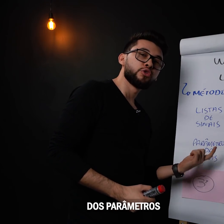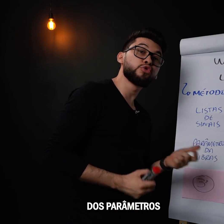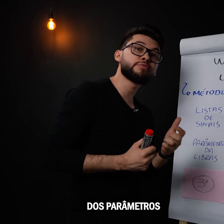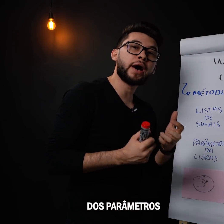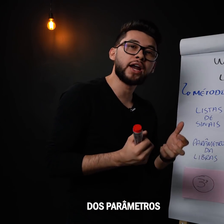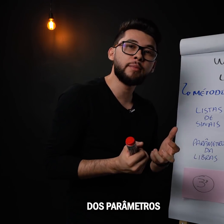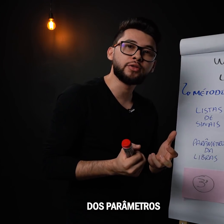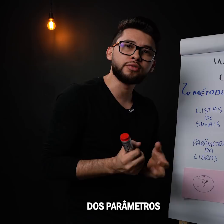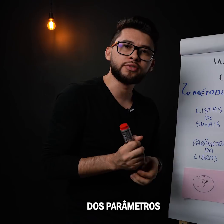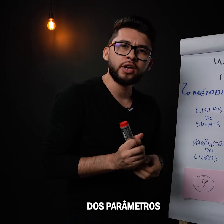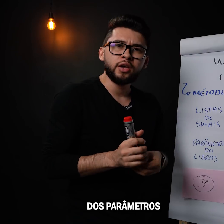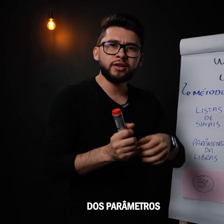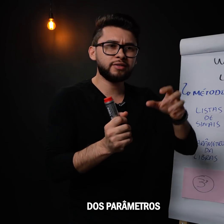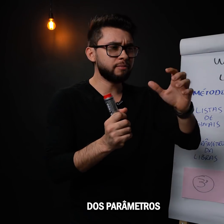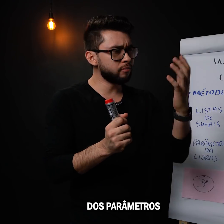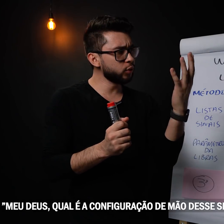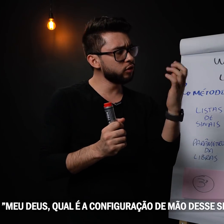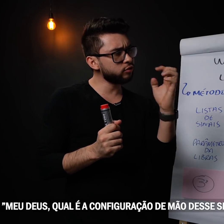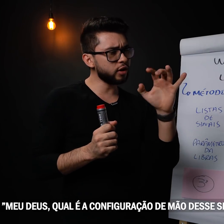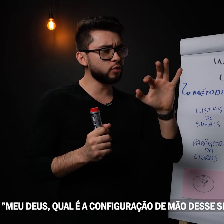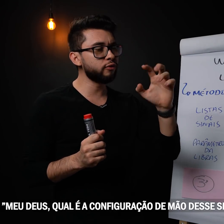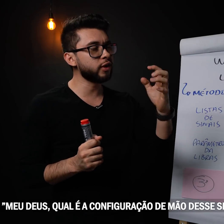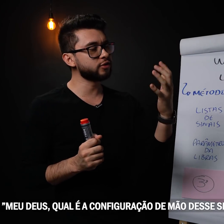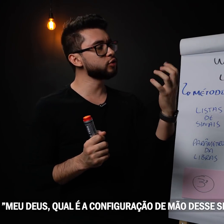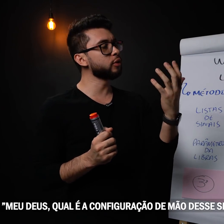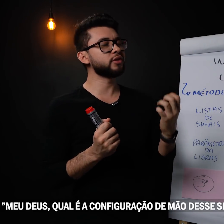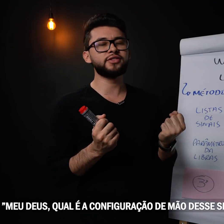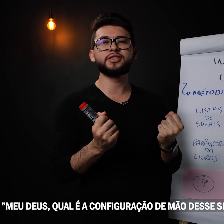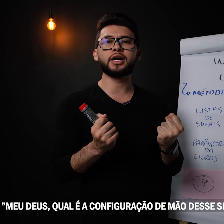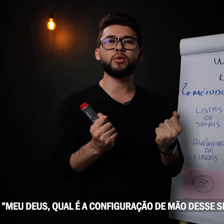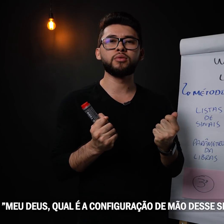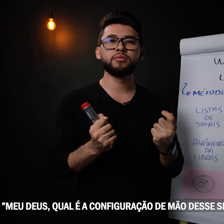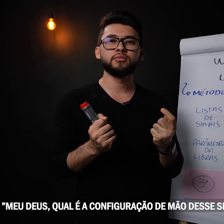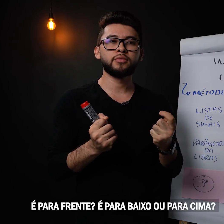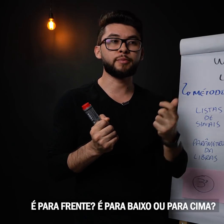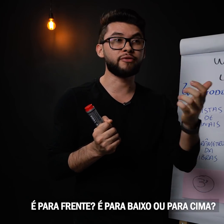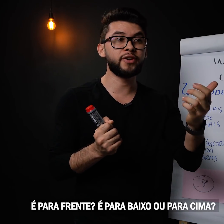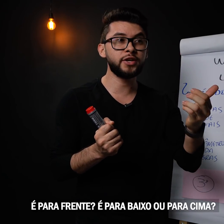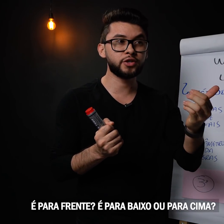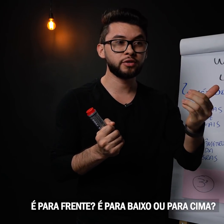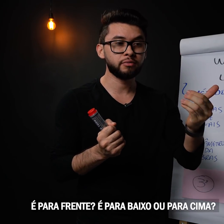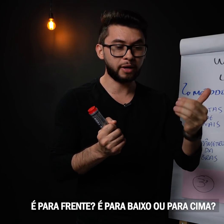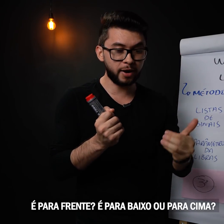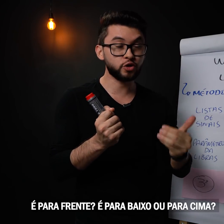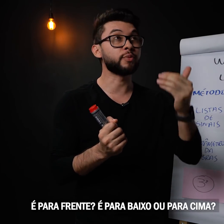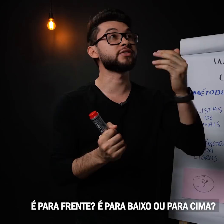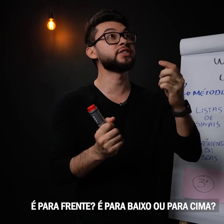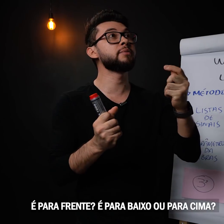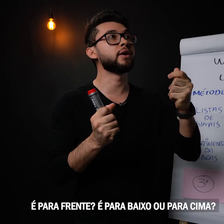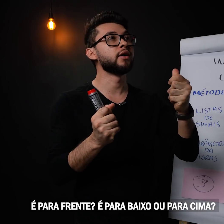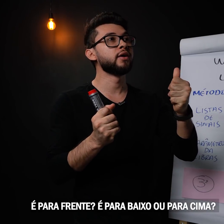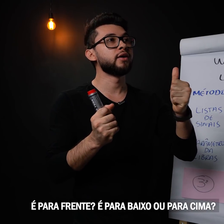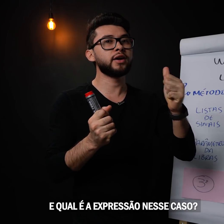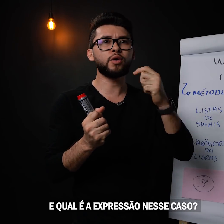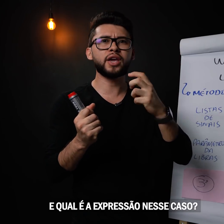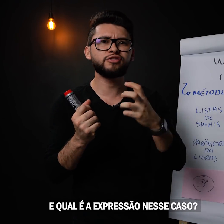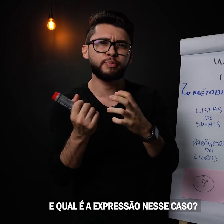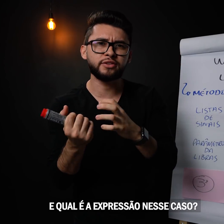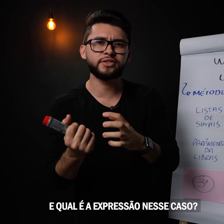dos parâmetros, meu Deus, qual que é a configuração de mão desse sinal? É para frente, para baixo, para cima? Qual que é a expressão